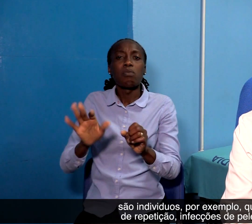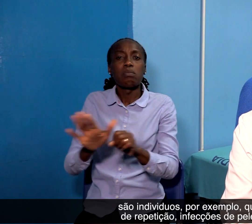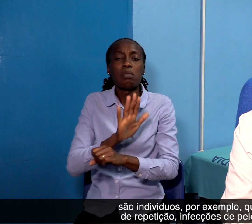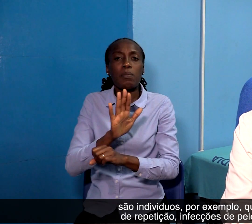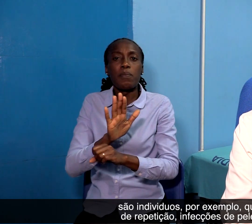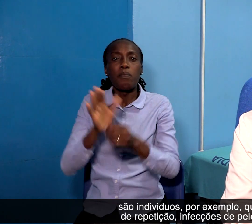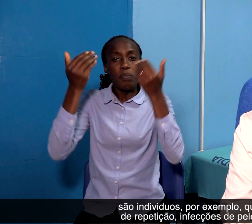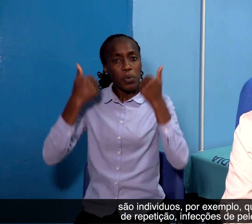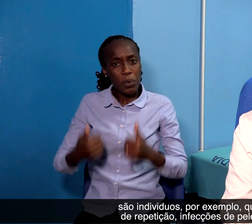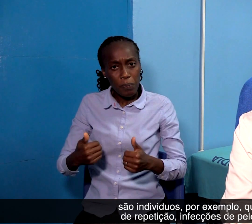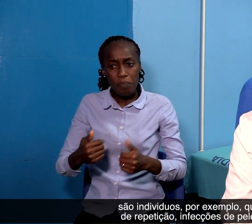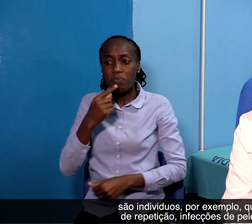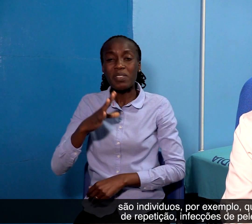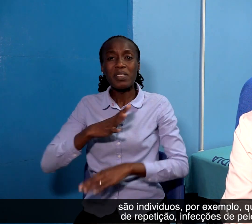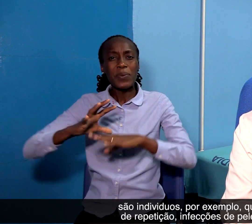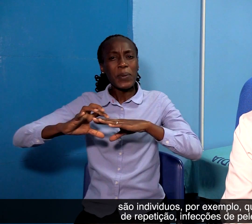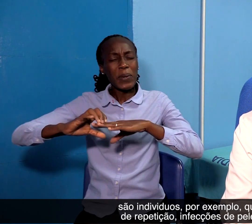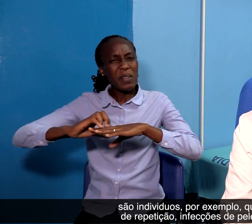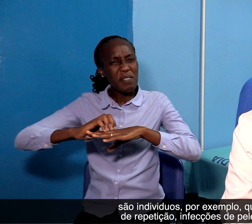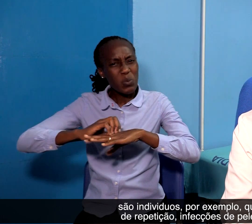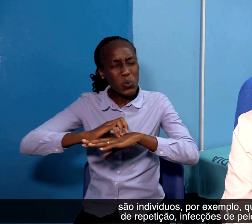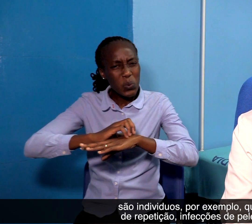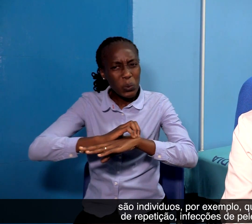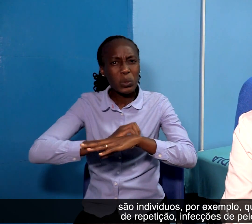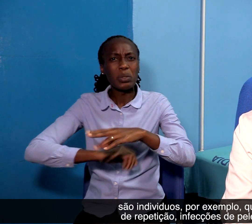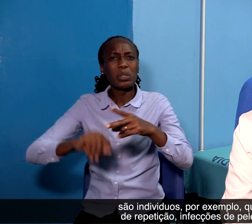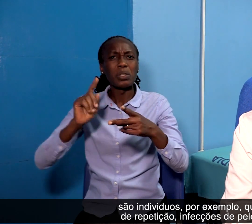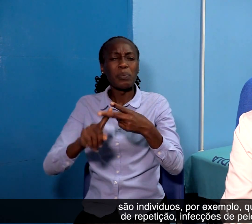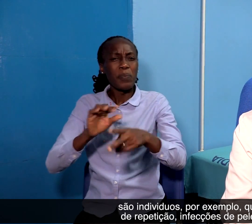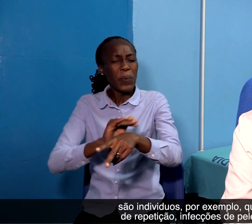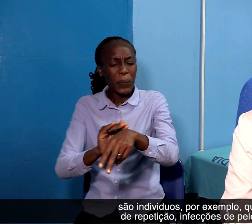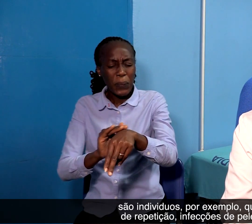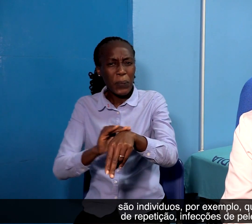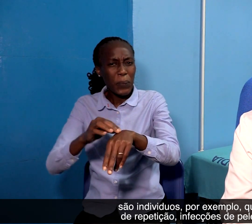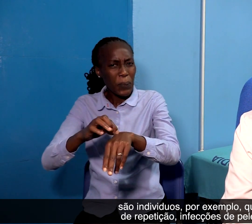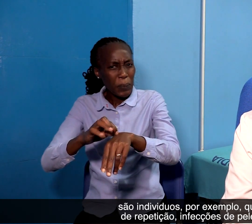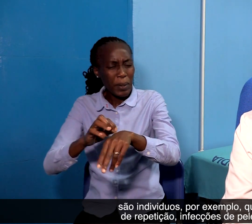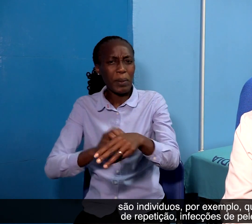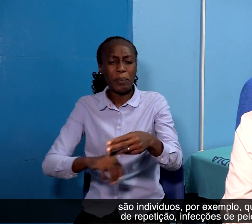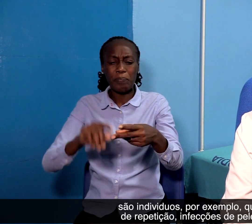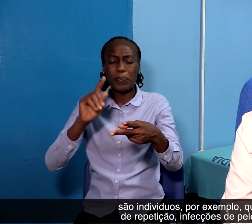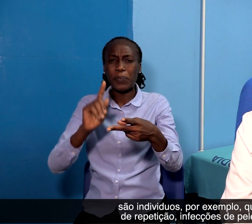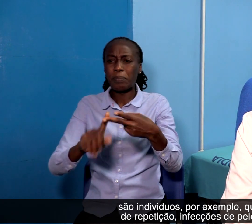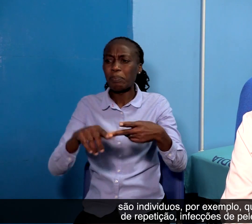por exemplo, que têm infecções de repetição, infecções da pele, infecções